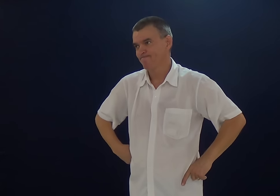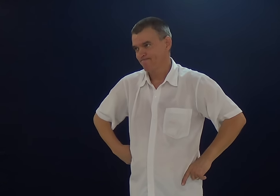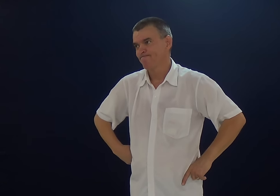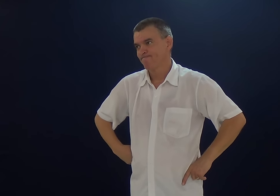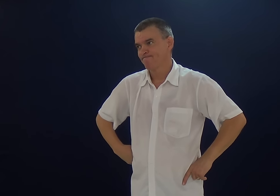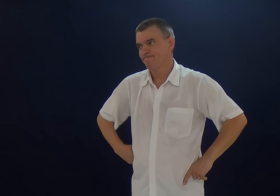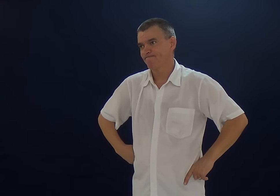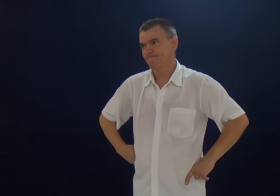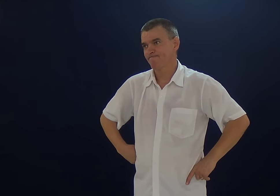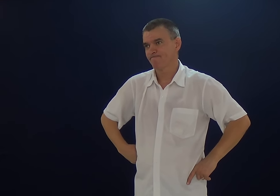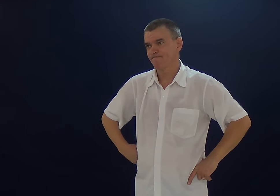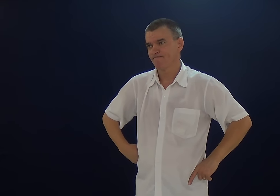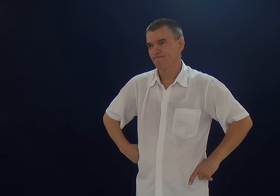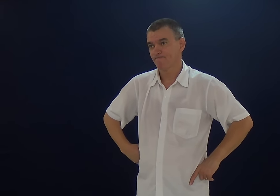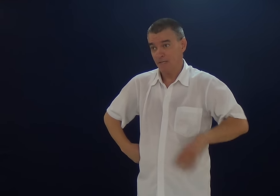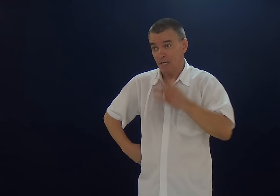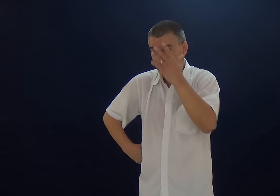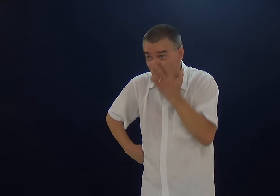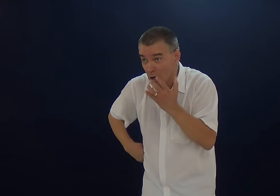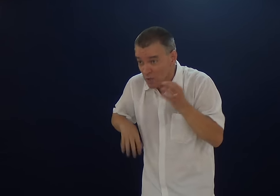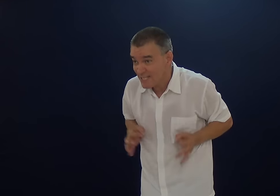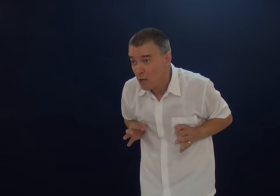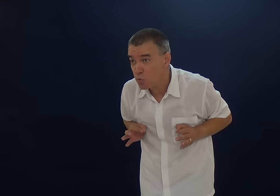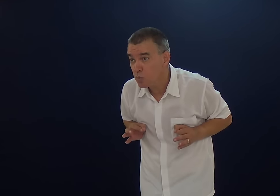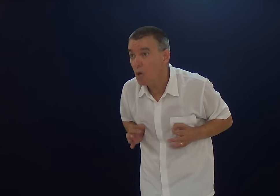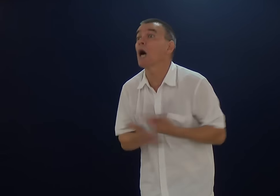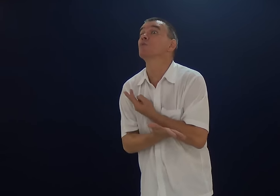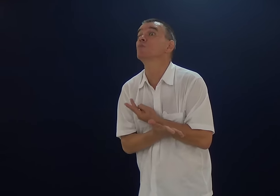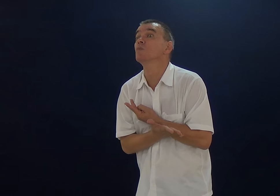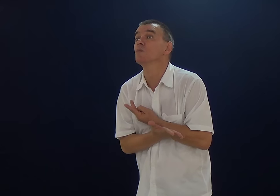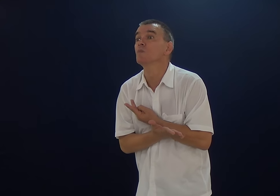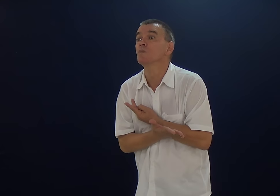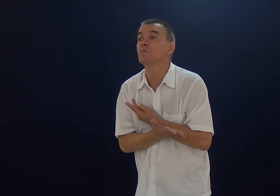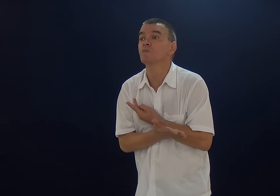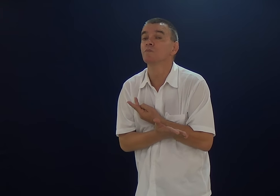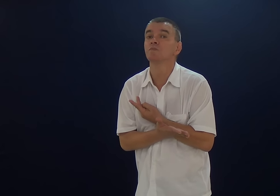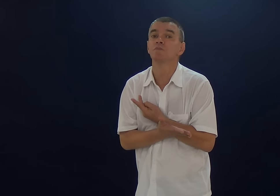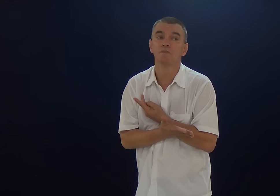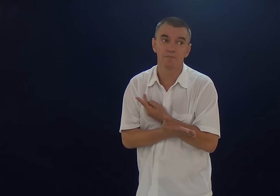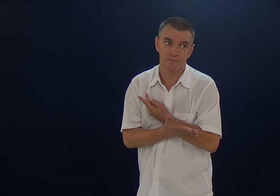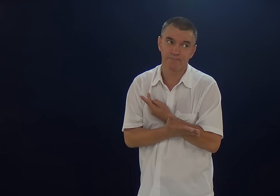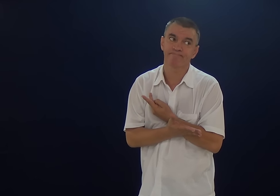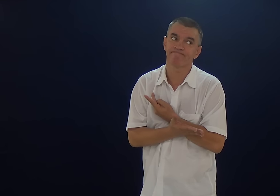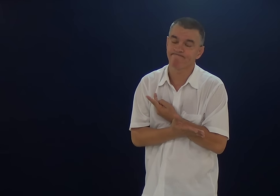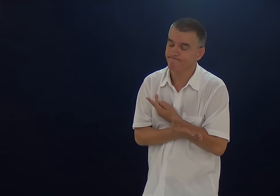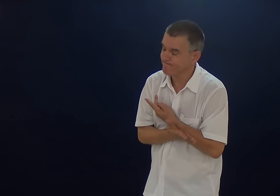fofocar confesse o seu pecado eu tô certo ou tô